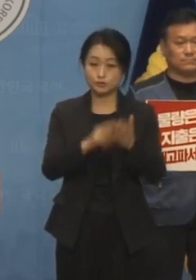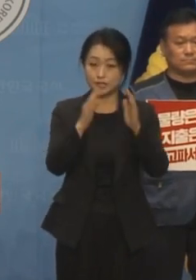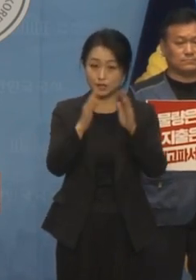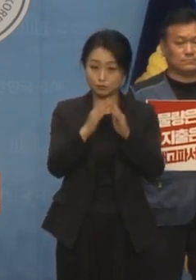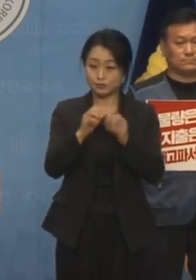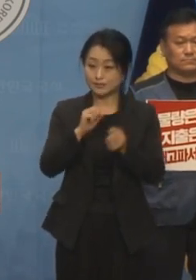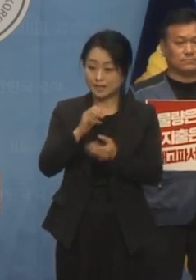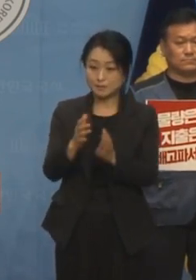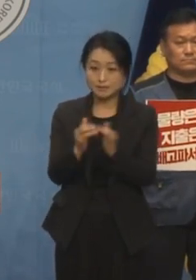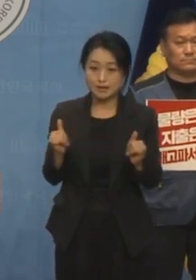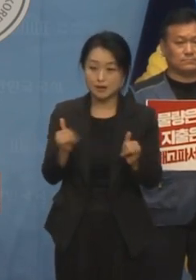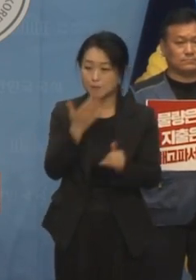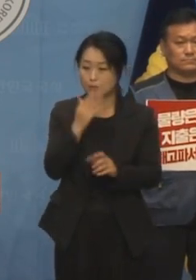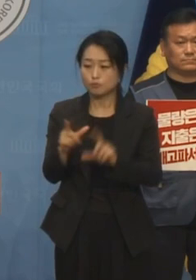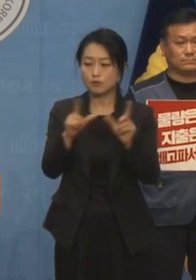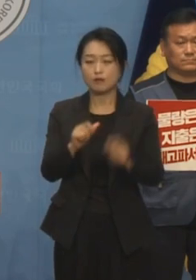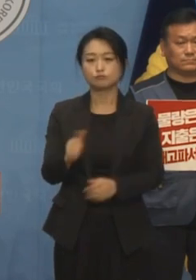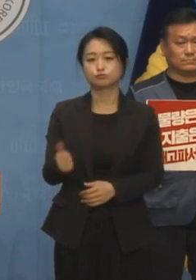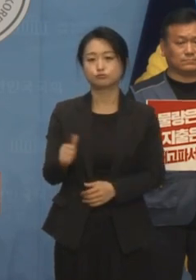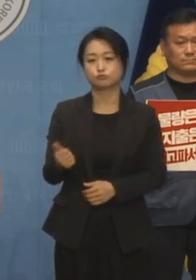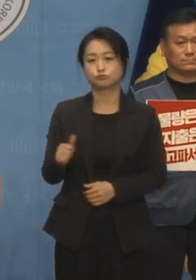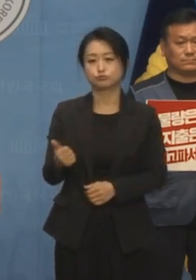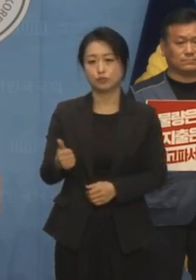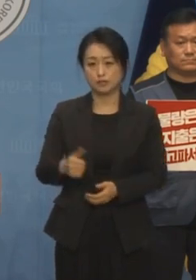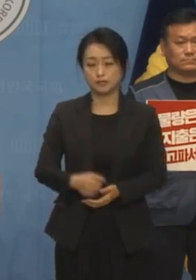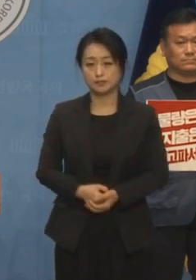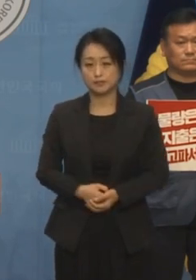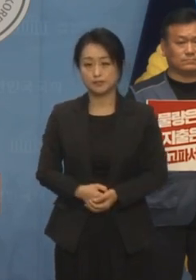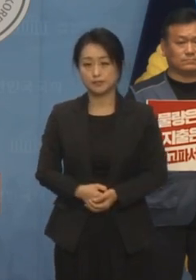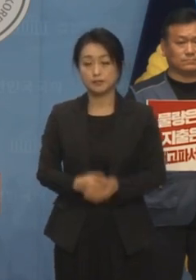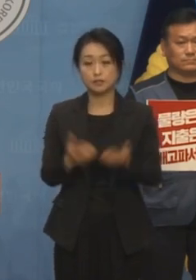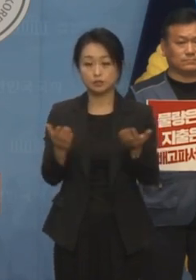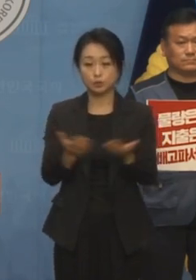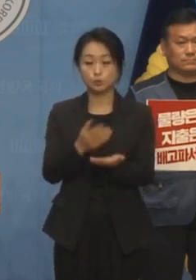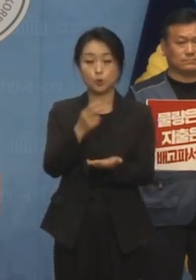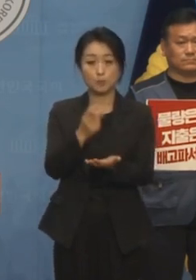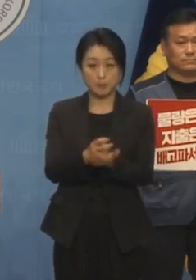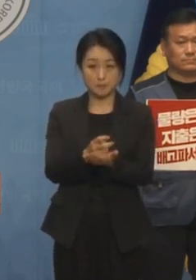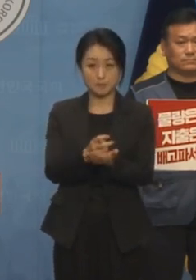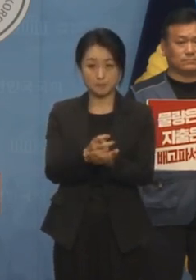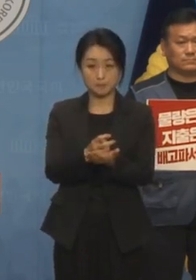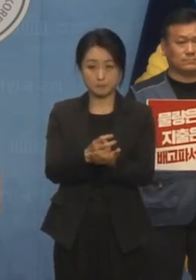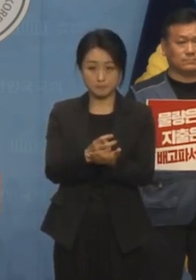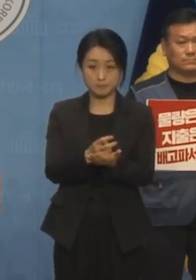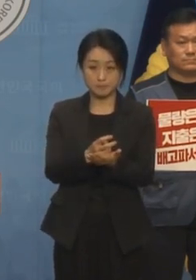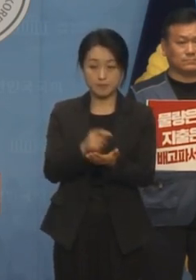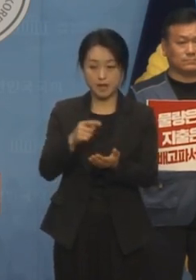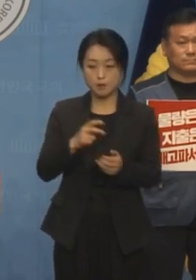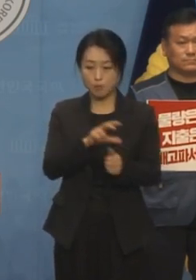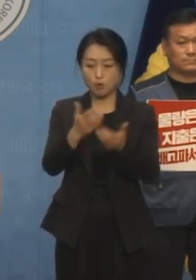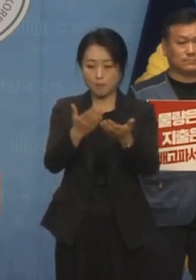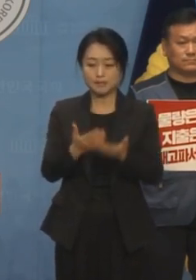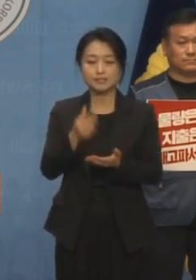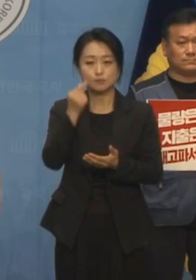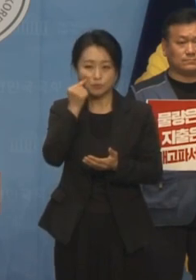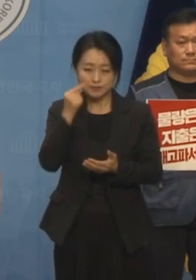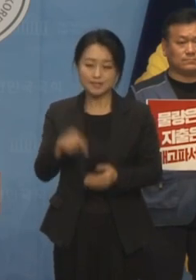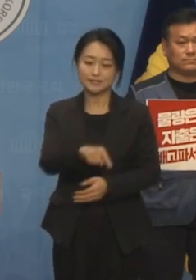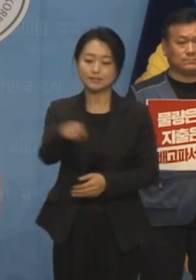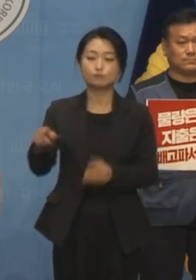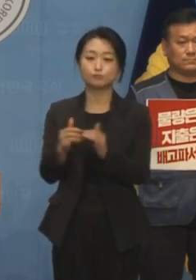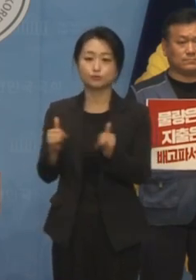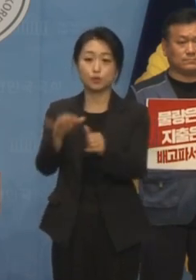종사자들은 생활고를 호소하고 있습니다. 노동법 사각지대에서 일하는 특수고용 노동자들의